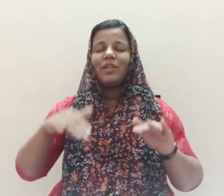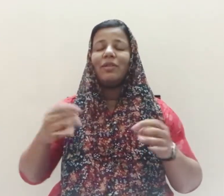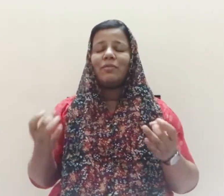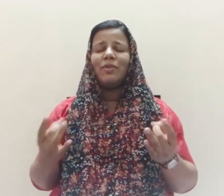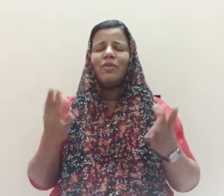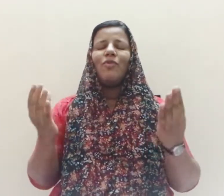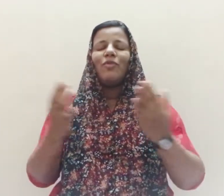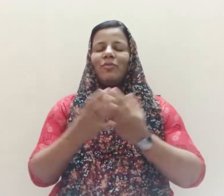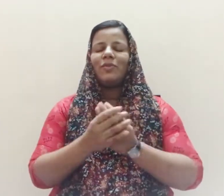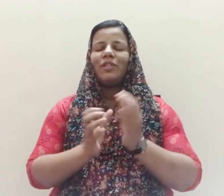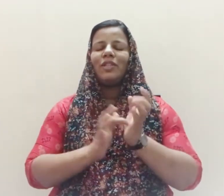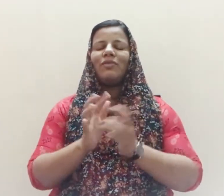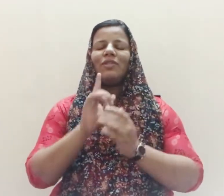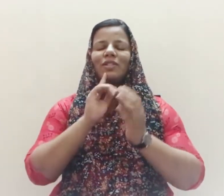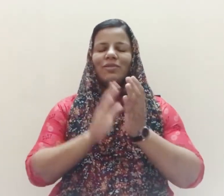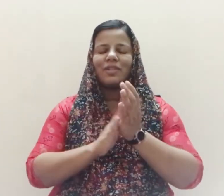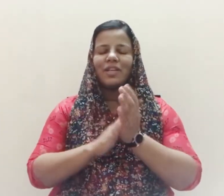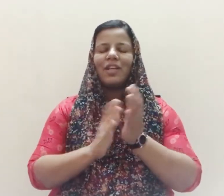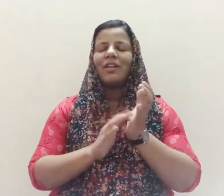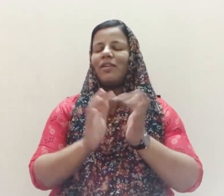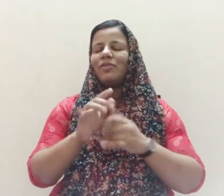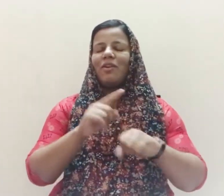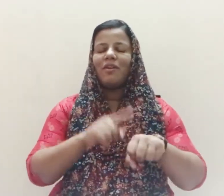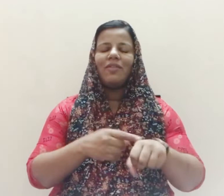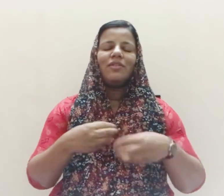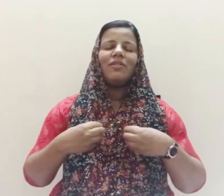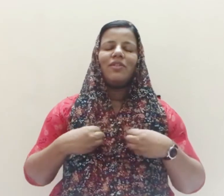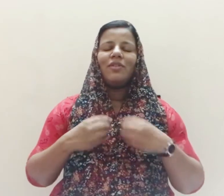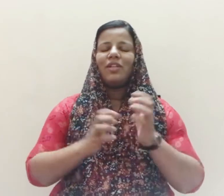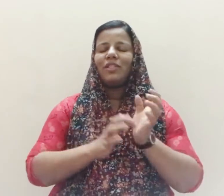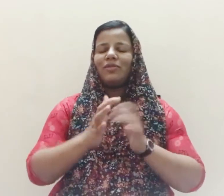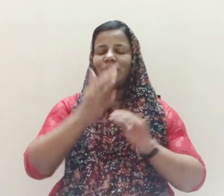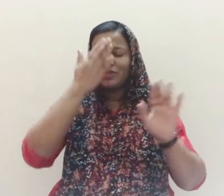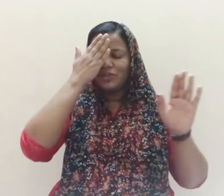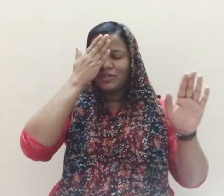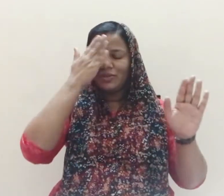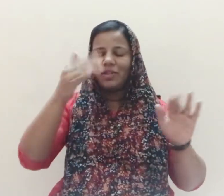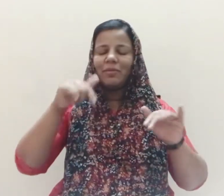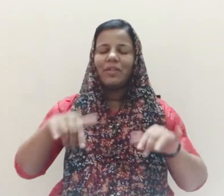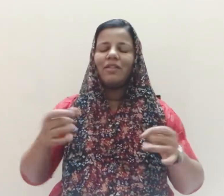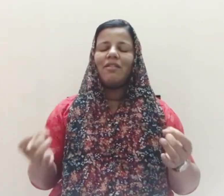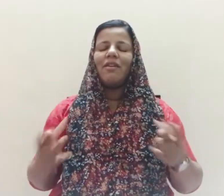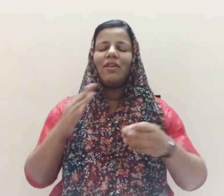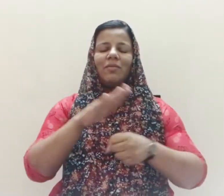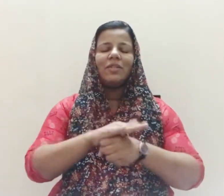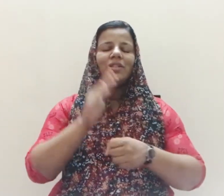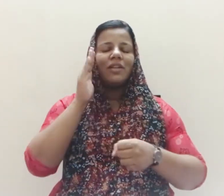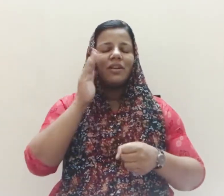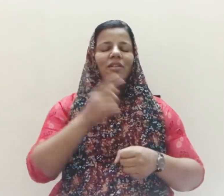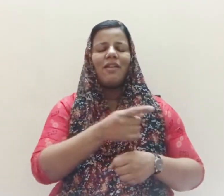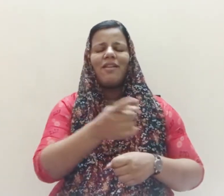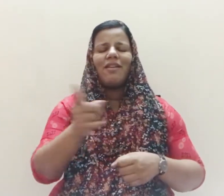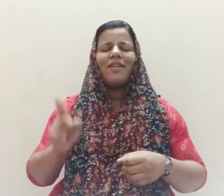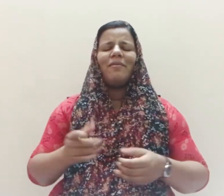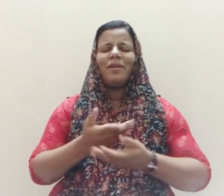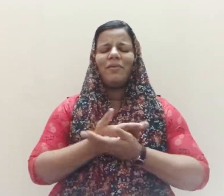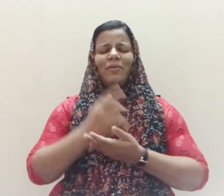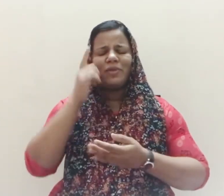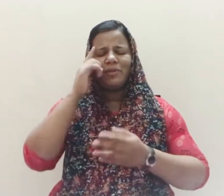ഒരുമിച്ച് അങ്ങേ സ്തുതിക്കുവാൻ അങ്ങ് തന്ന അവസരത്തിനായിട്ട് സ്തോത്രം അപ്പാ. അപ്പാ, ഈ പ്രഭാതത്തിൽ ഈ ശബ്ദം കേൾക്കുന്ന എല്ലാ മക്കൾക്ക് വേണ്ടി പ്രാർത്ഥിക്കുക. ലോകത്തിൻ്റെ